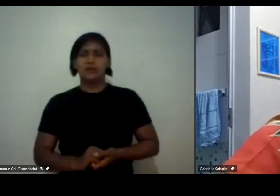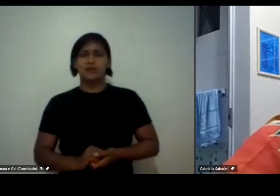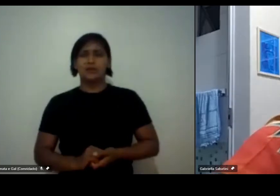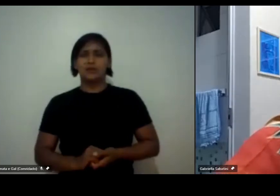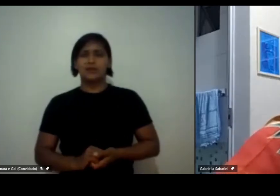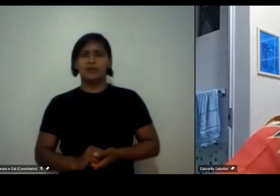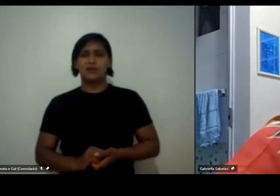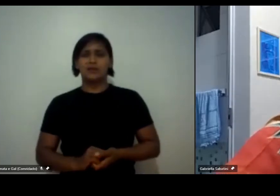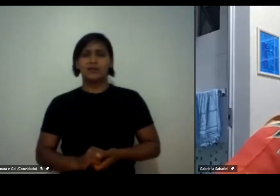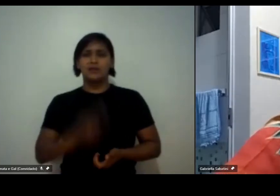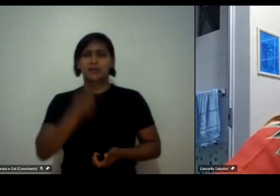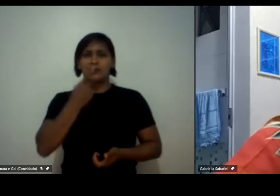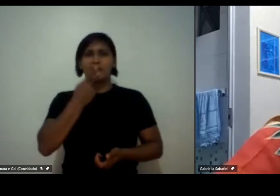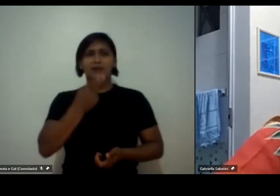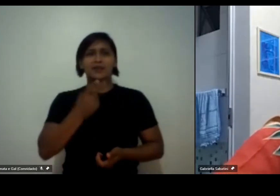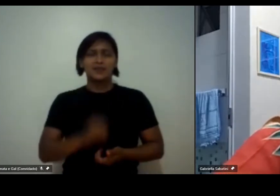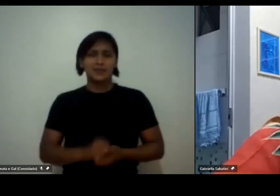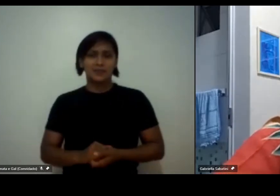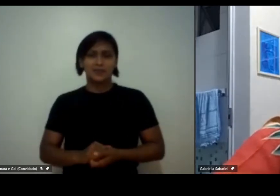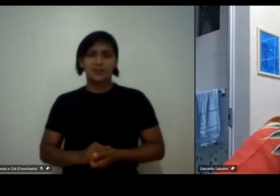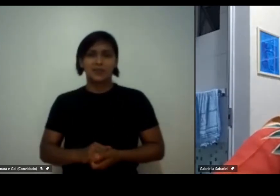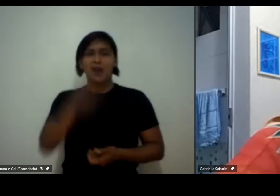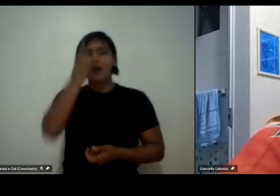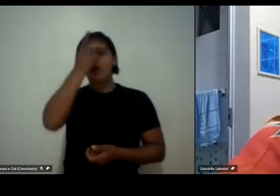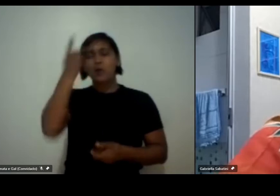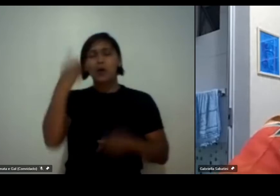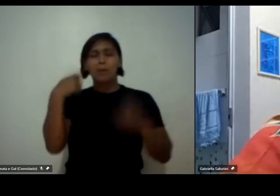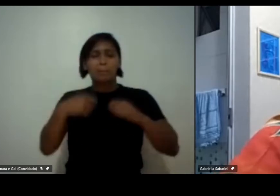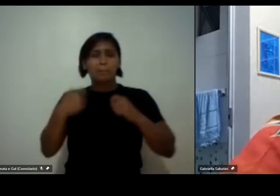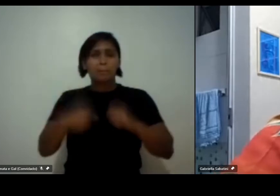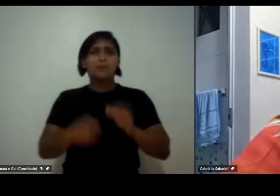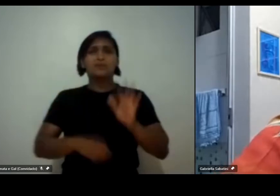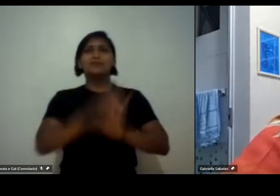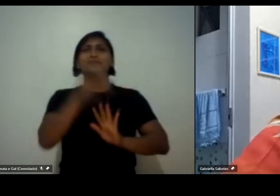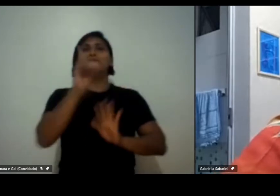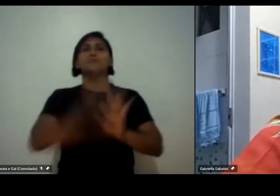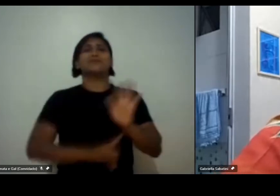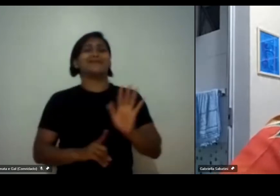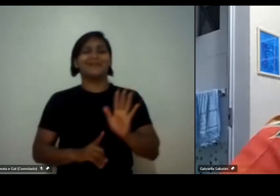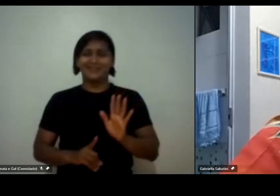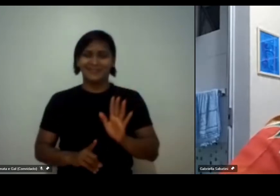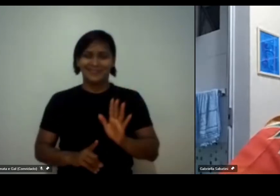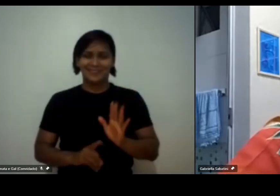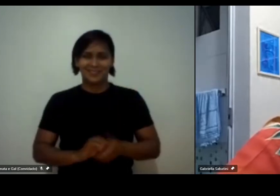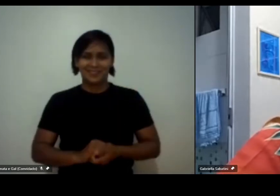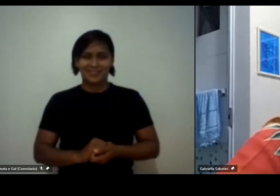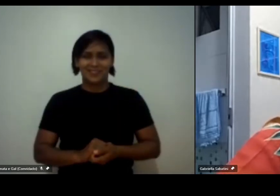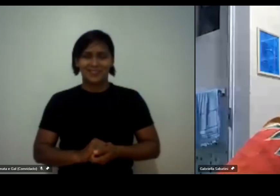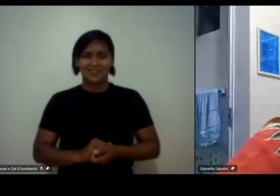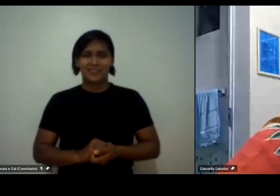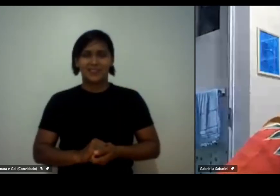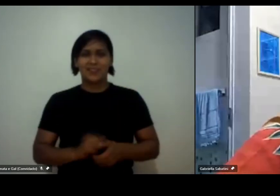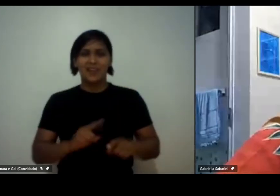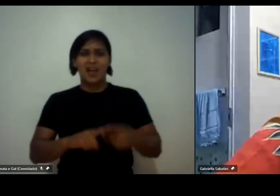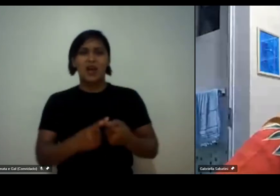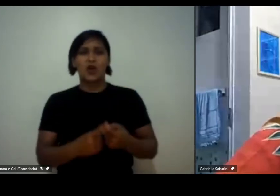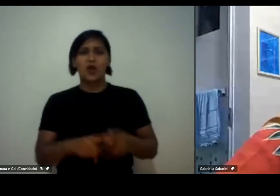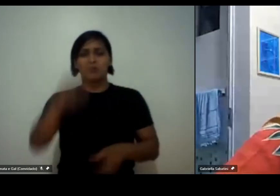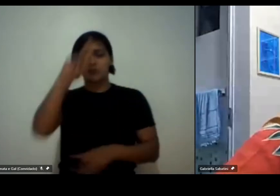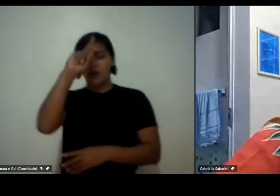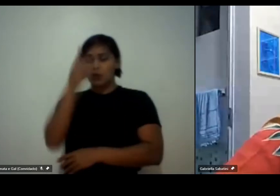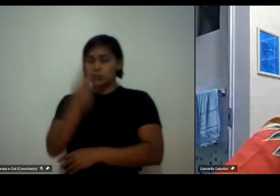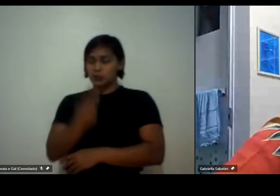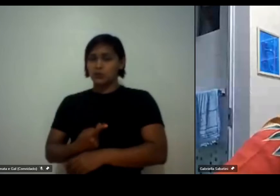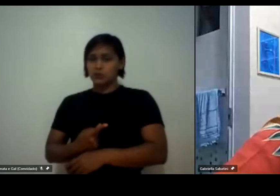pessoas sem proibir e cercear seus direitos de exercício de vontade. Falando sobre autonomia,